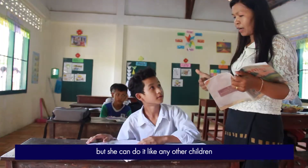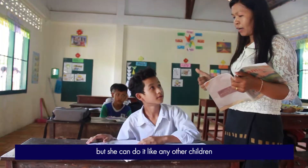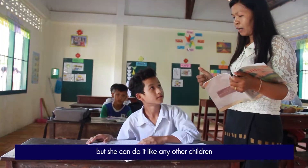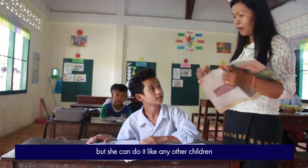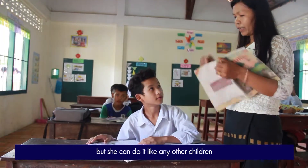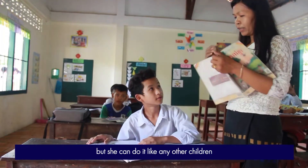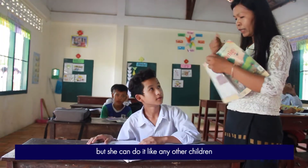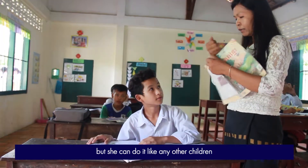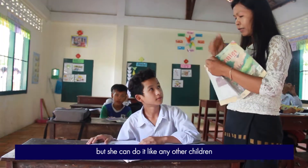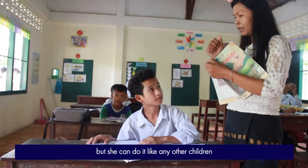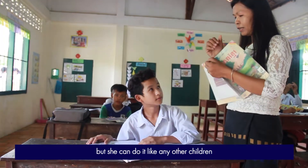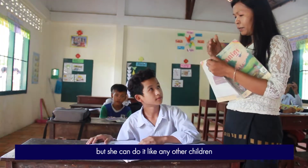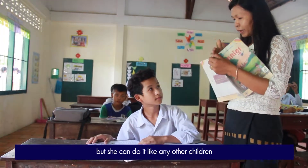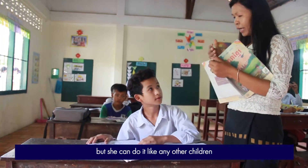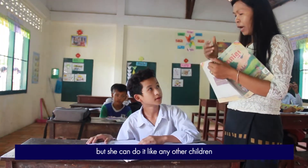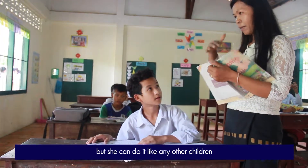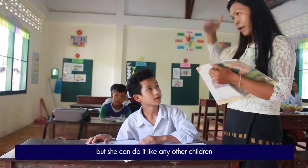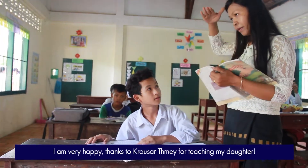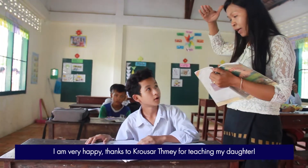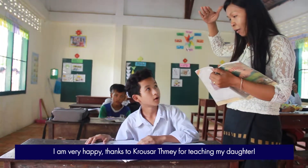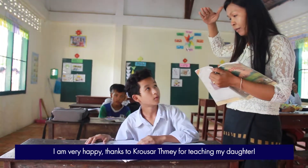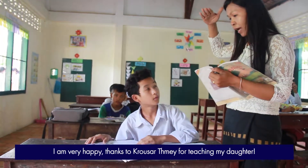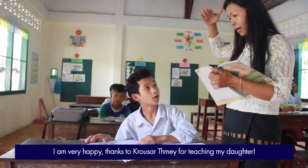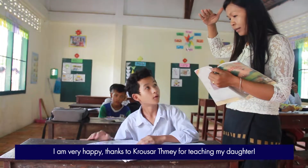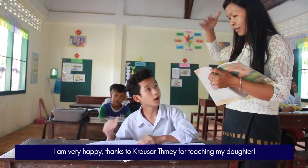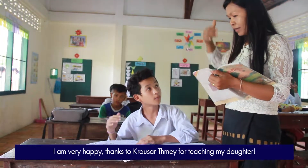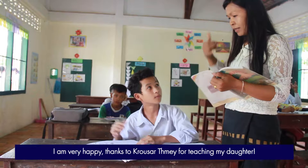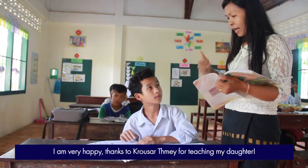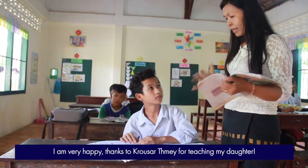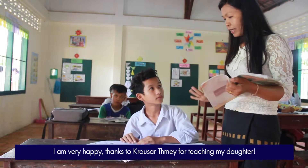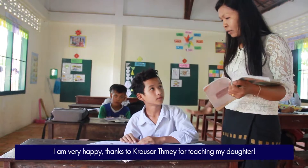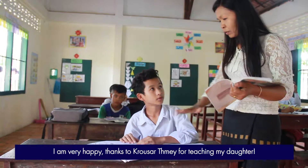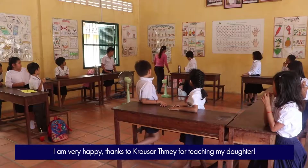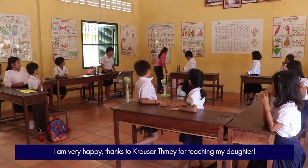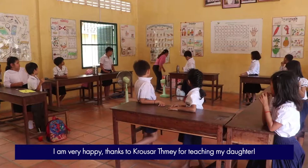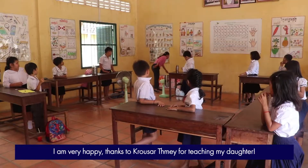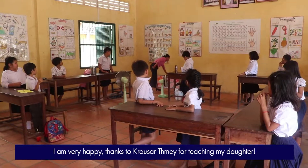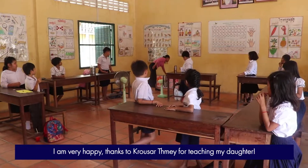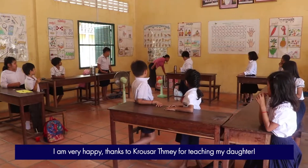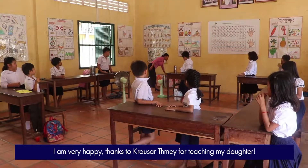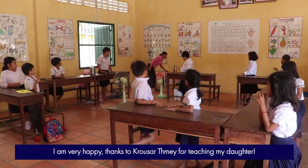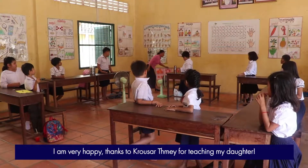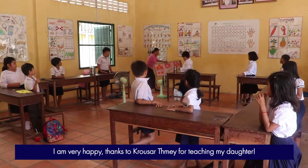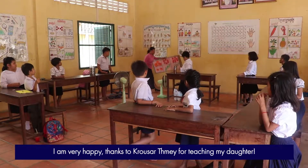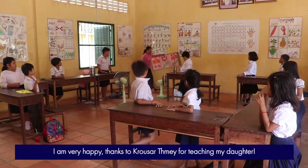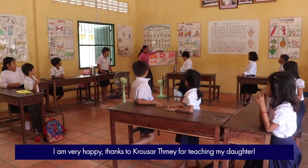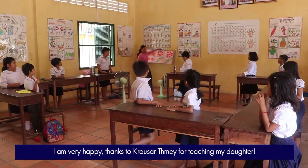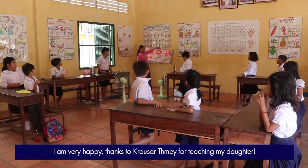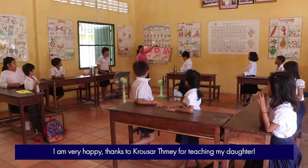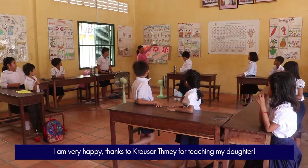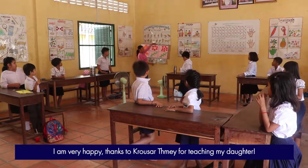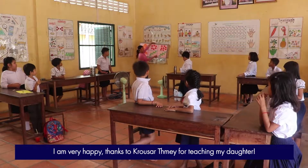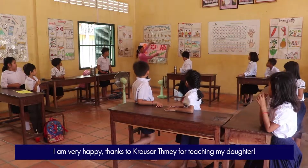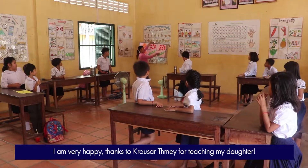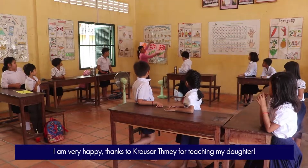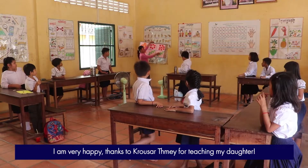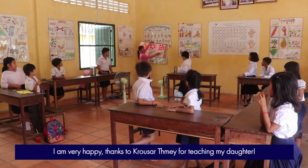ណៈពេញលេញដូចគេបានចា៎ខ្ញុំសប្បាយចិត្តណាស់បងសពថ្ងៃគឺខ្ញុំសប្បាយចិត្តណាស់ហើយក៏ខ្ញុំអរគុណច្រើនចំពោះសាលា